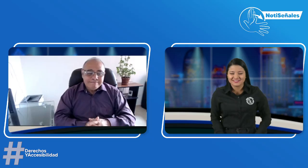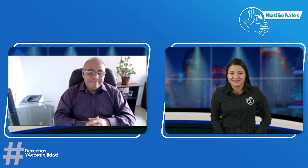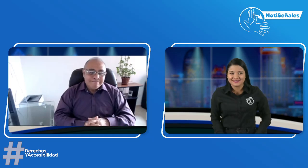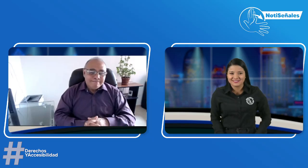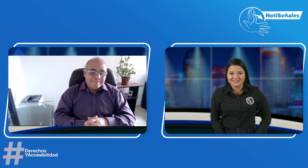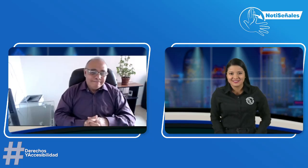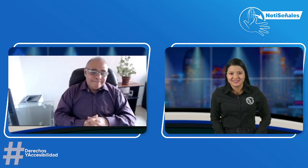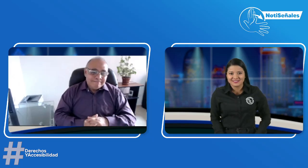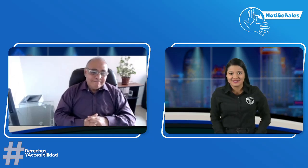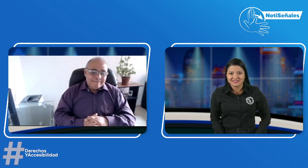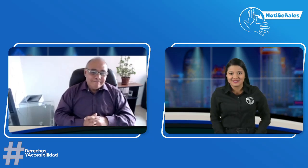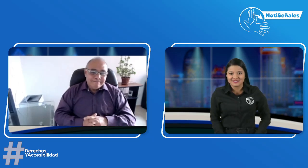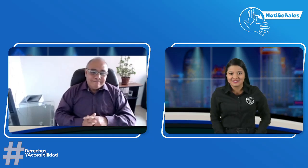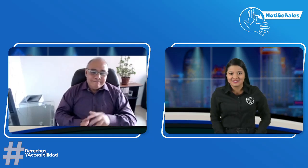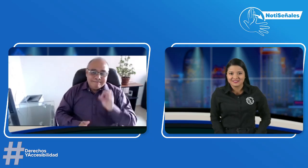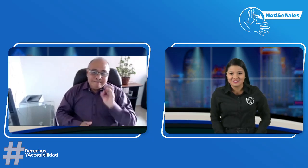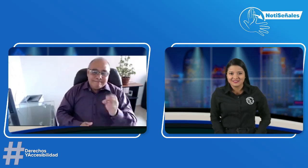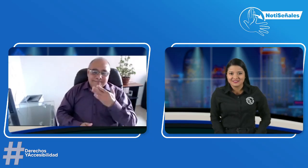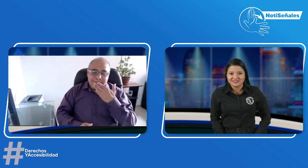pronto.